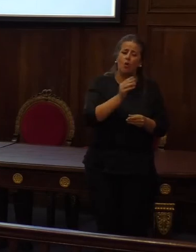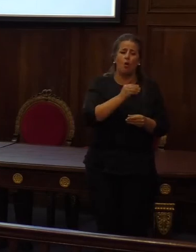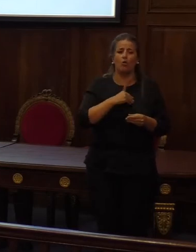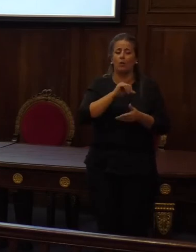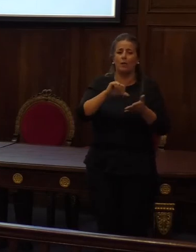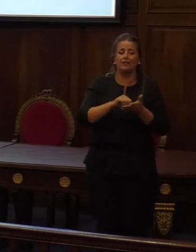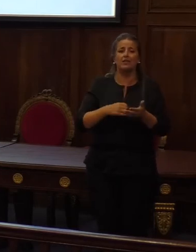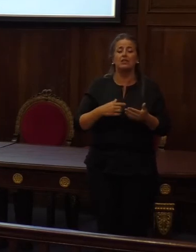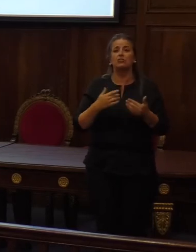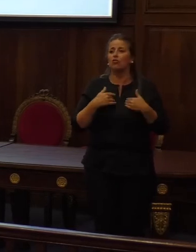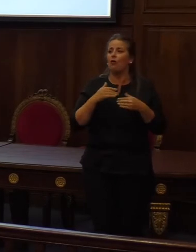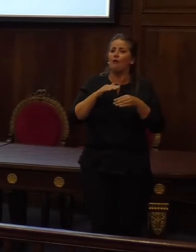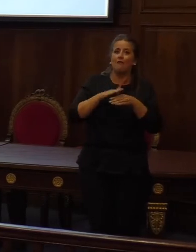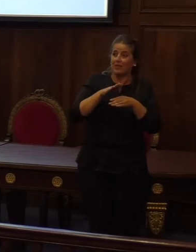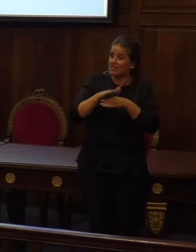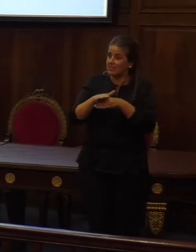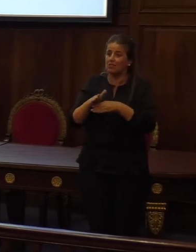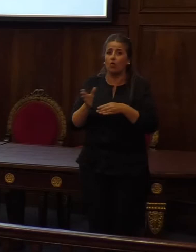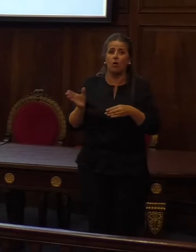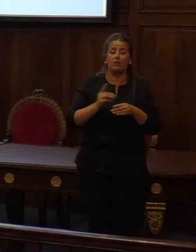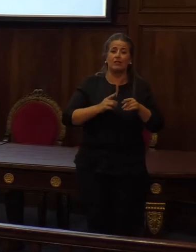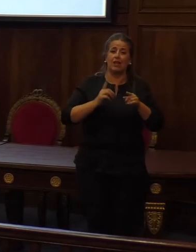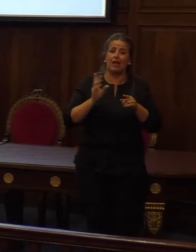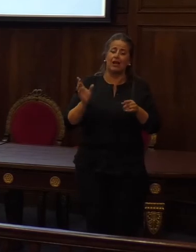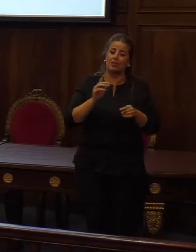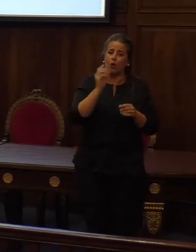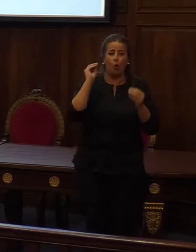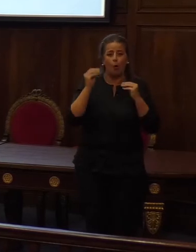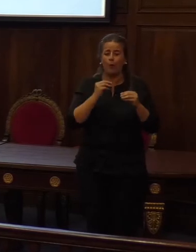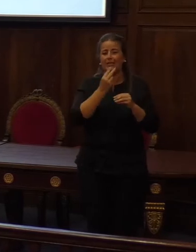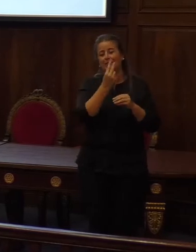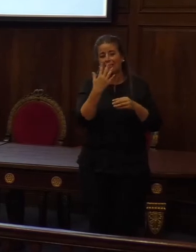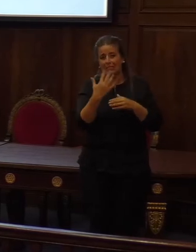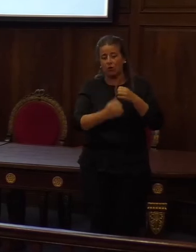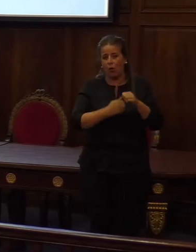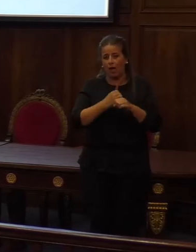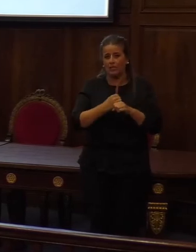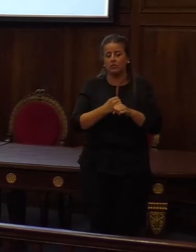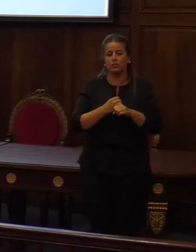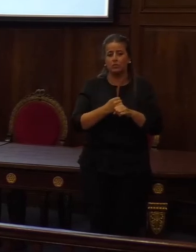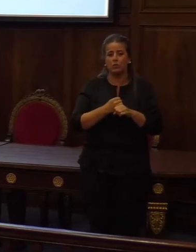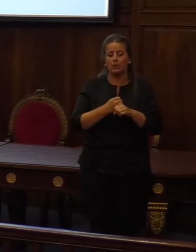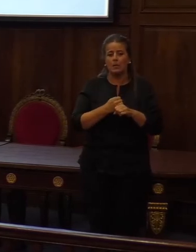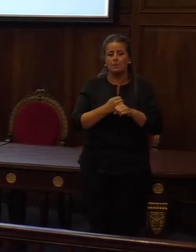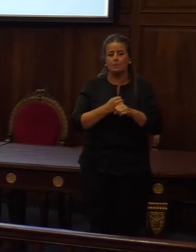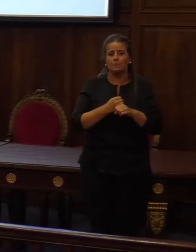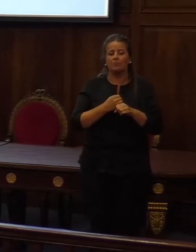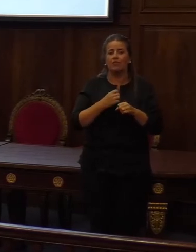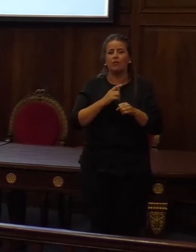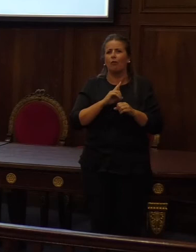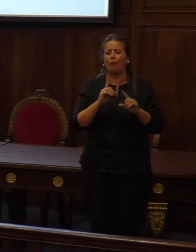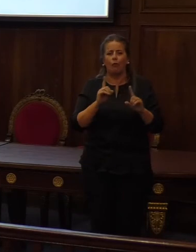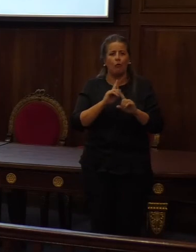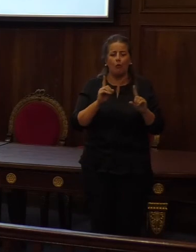lo que me queda a mí es felicitar a la facultad de estos jóvenes 25 años, que son, no son